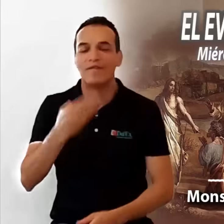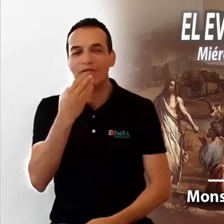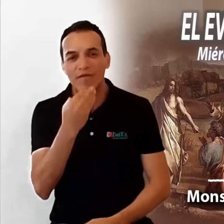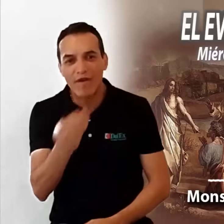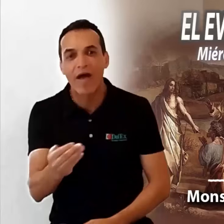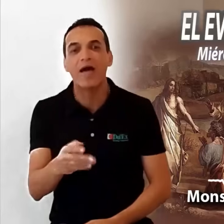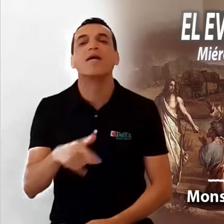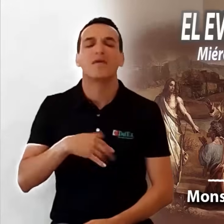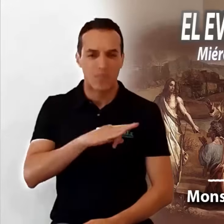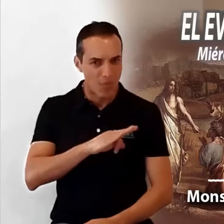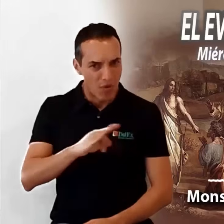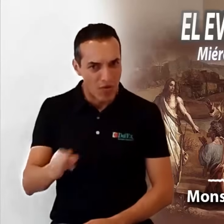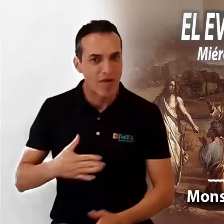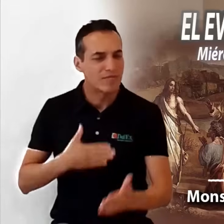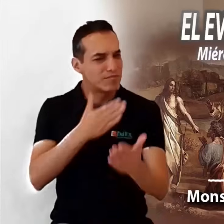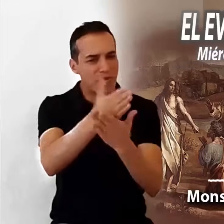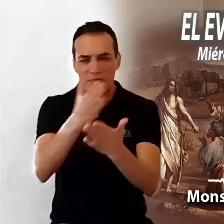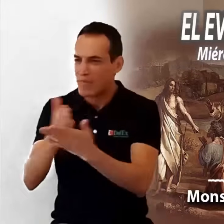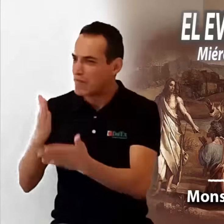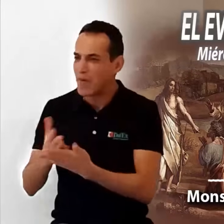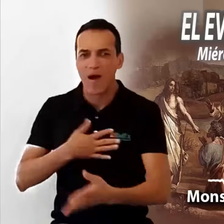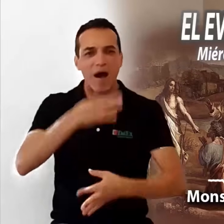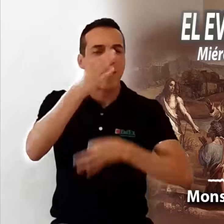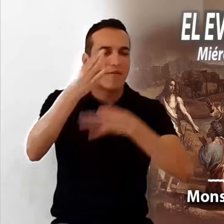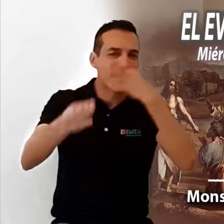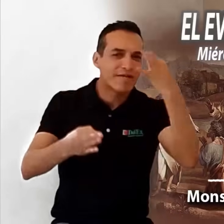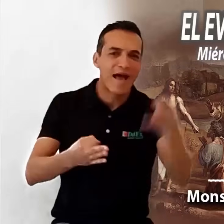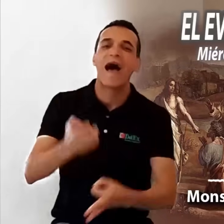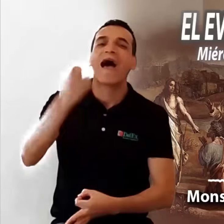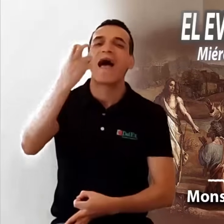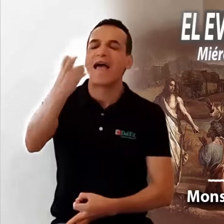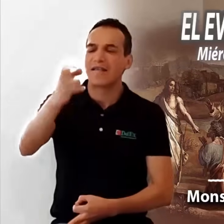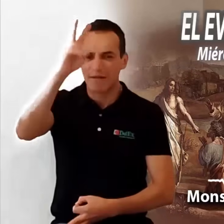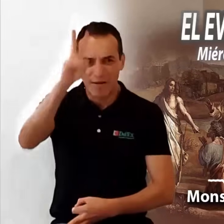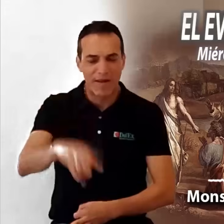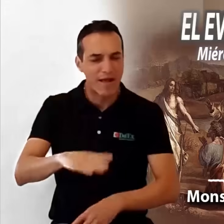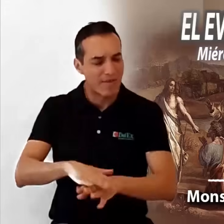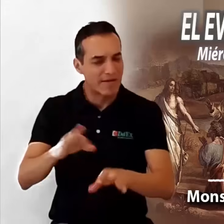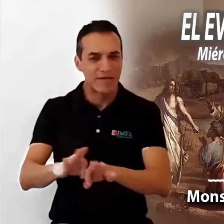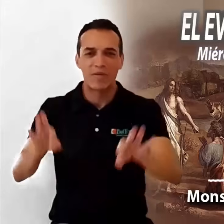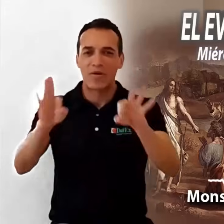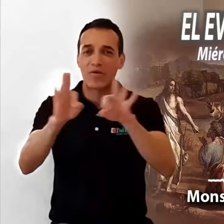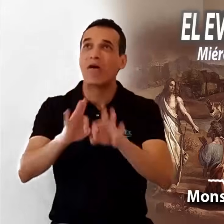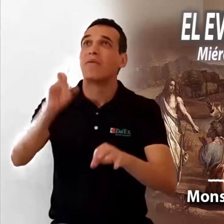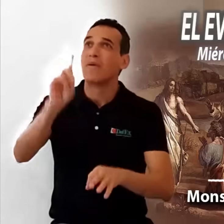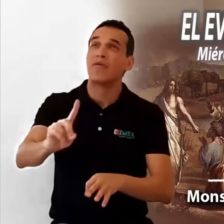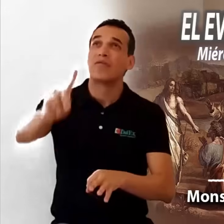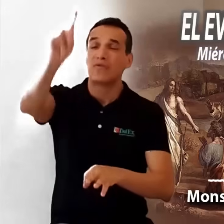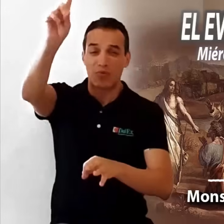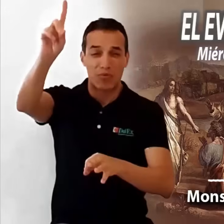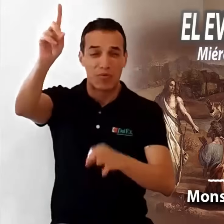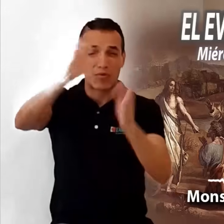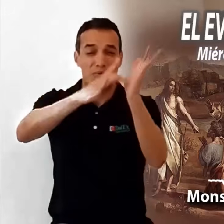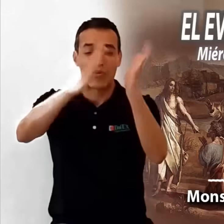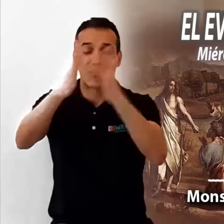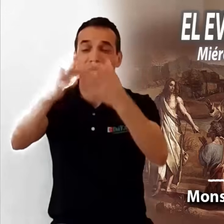misioneros para llevar el Evangelio. Es la gran herencia que Jesús deja a sus